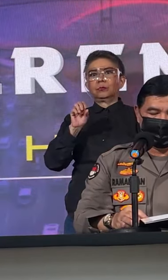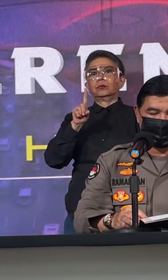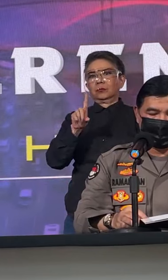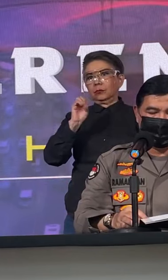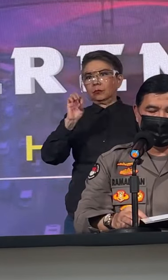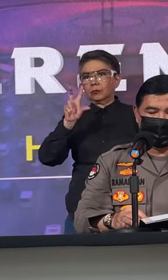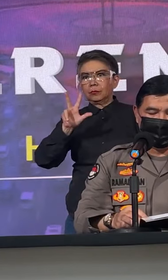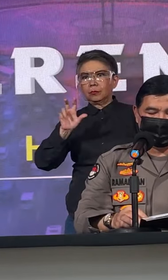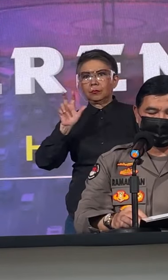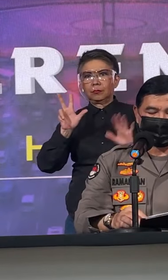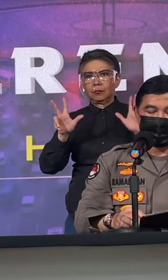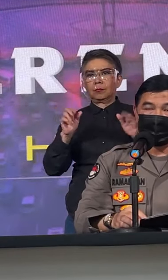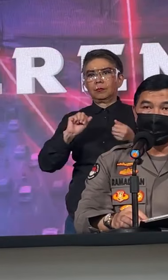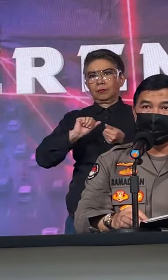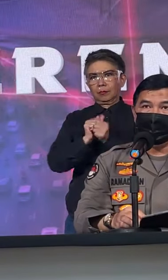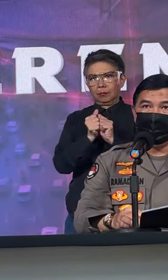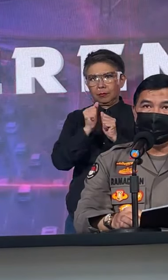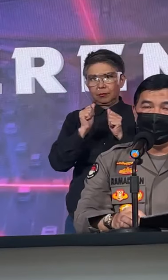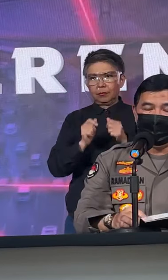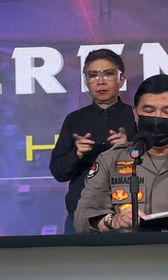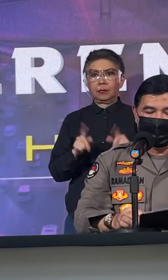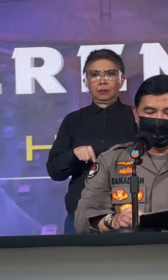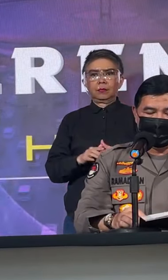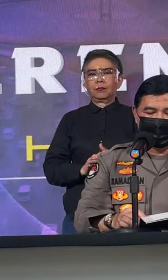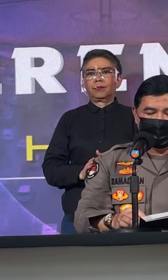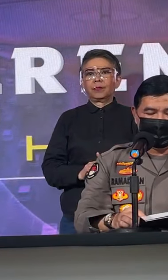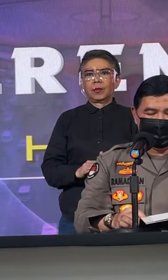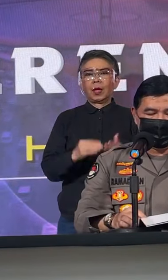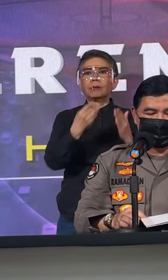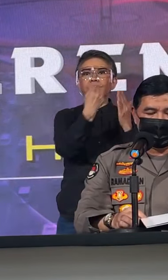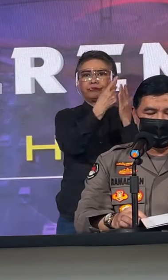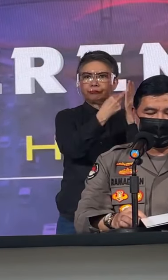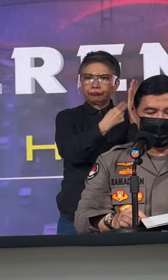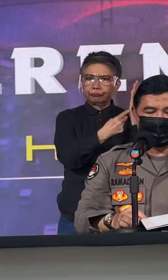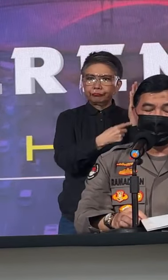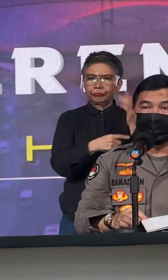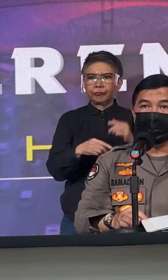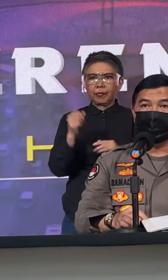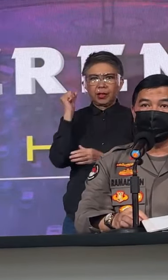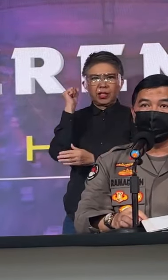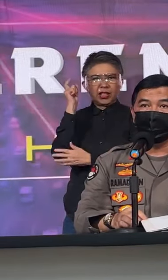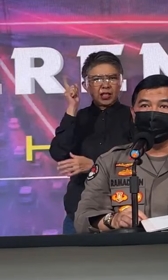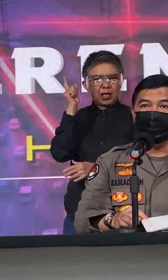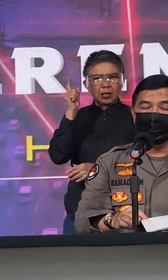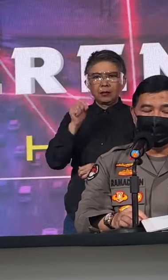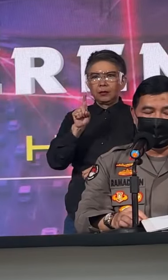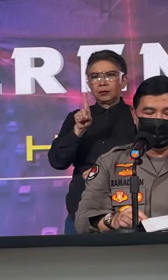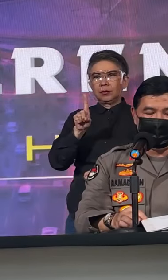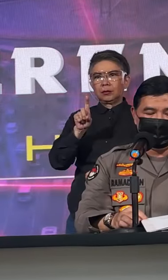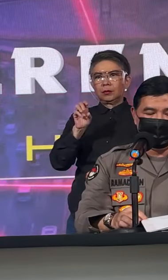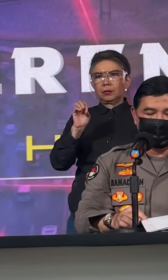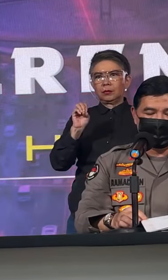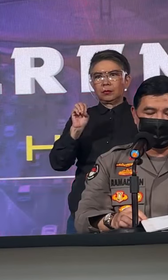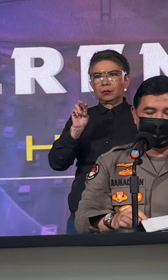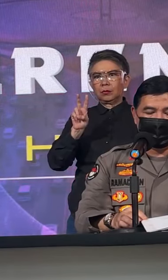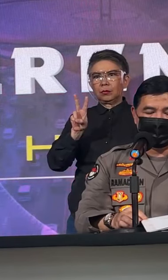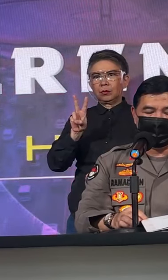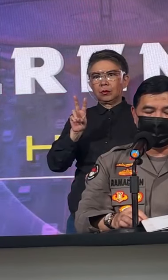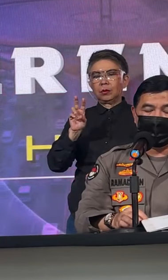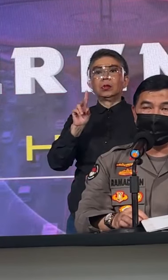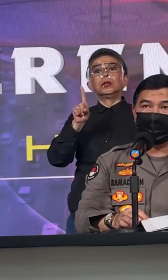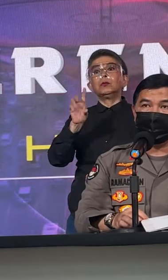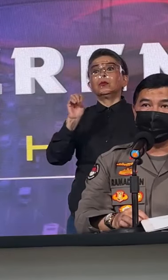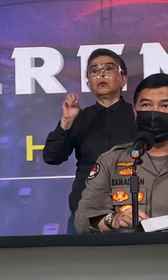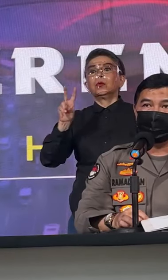1038 kejadian. Dengan rincian kejahatan sebanyak 1002